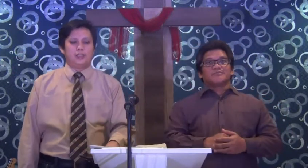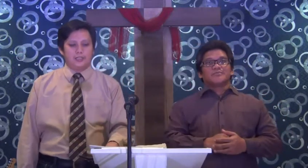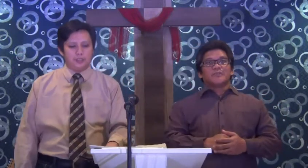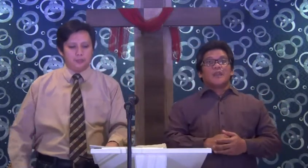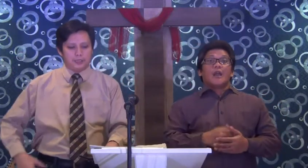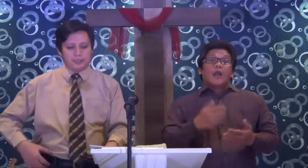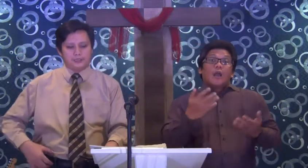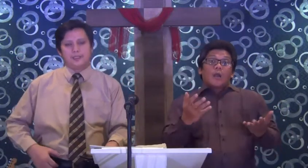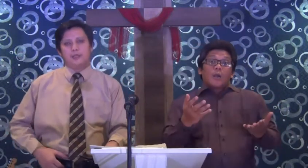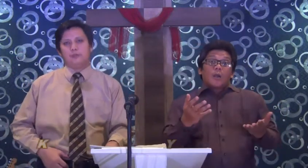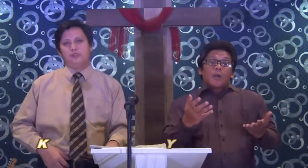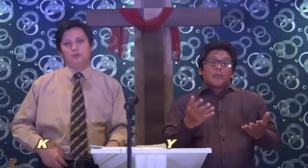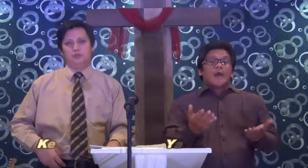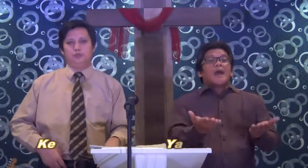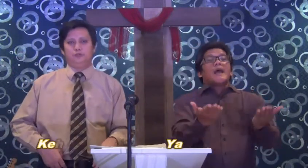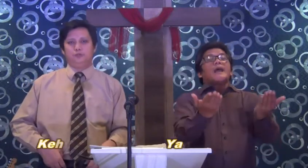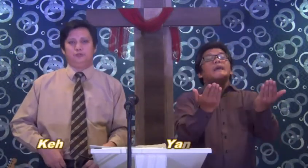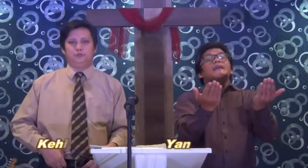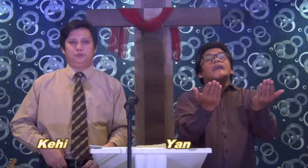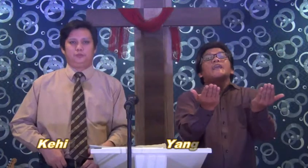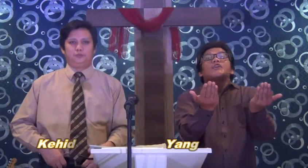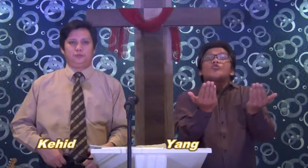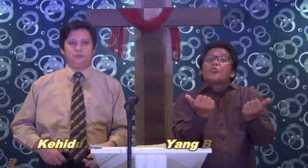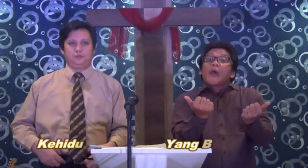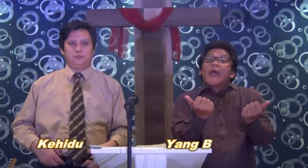yaitu tentang kehidupan Kristen yang bertumbuh.